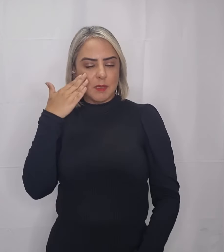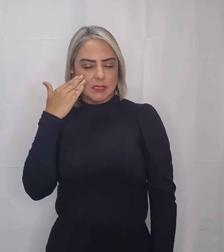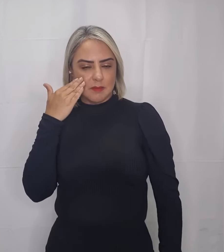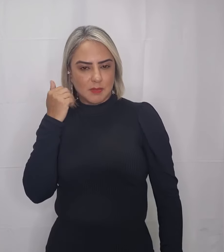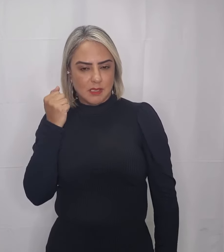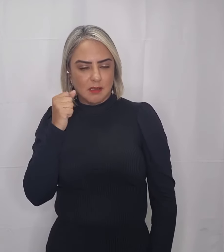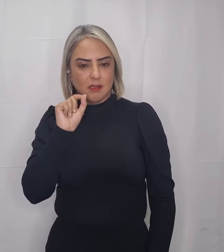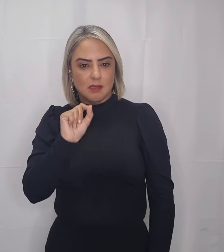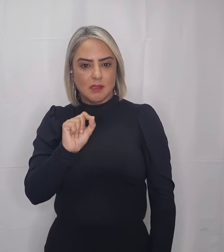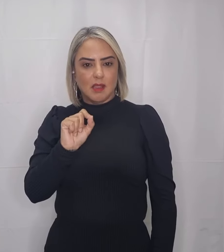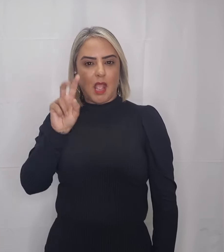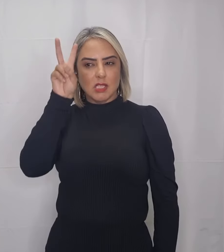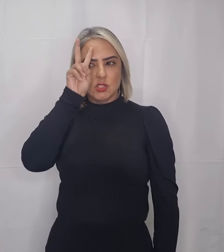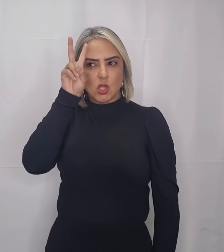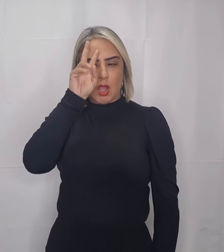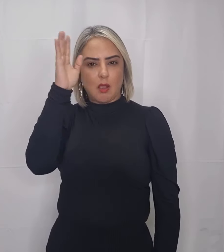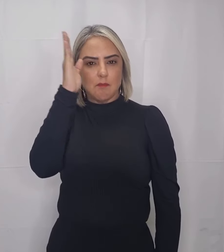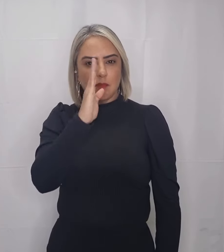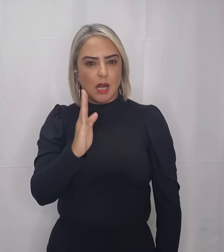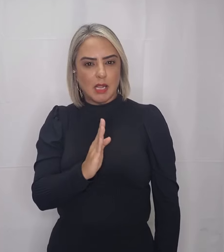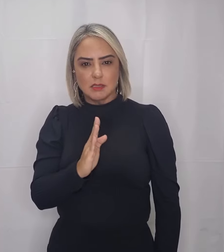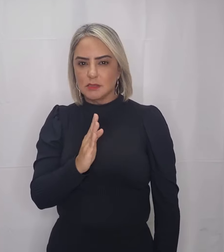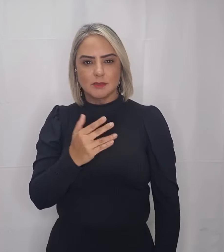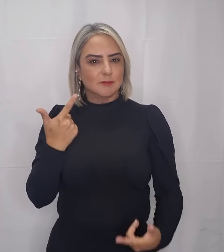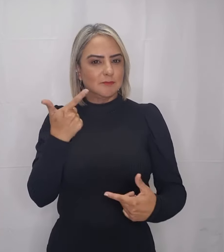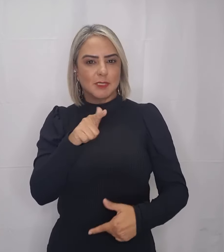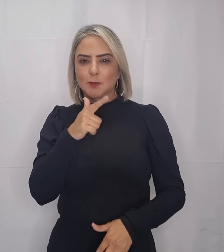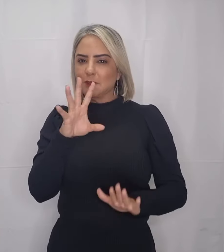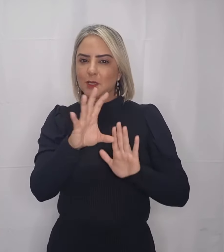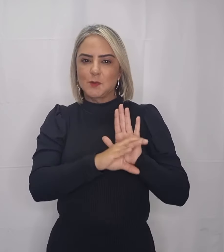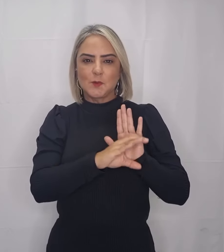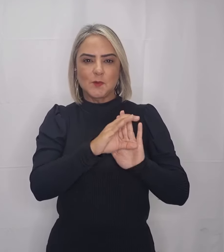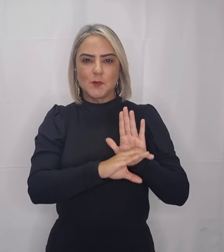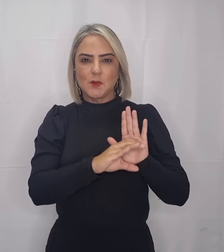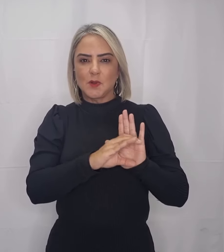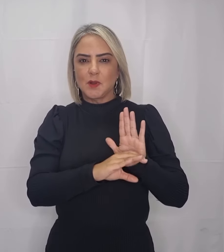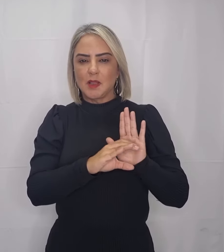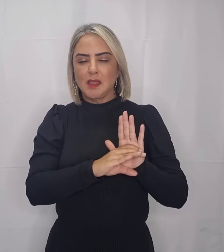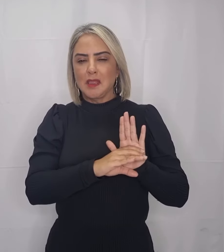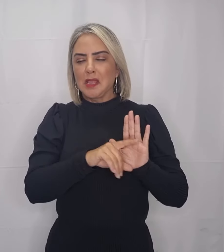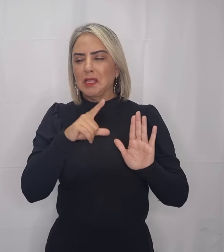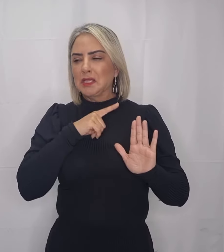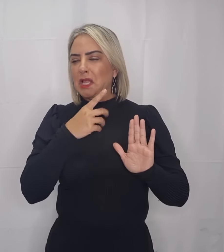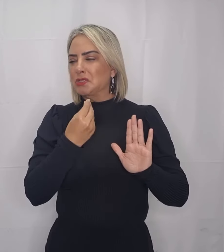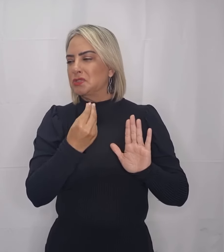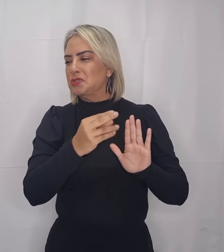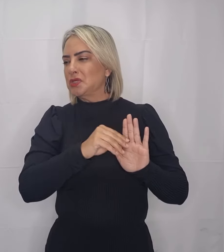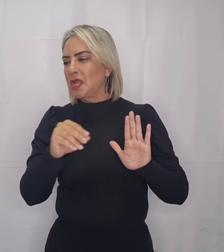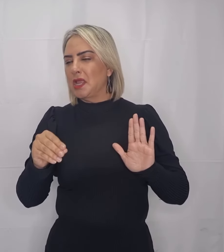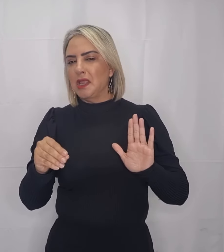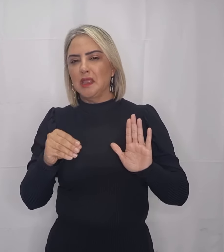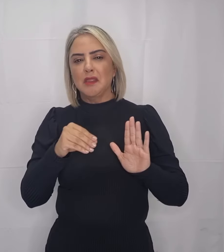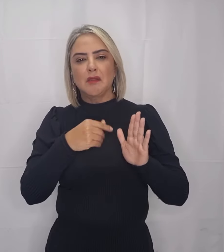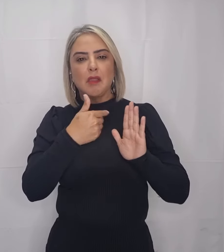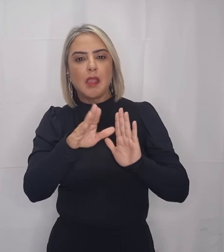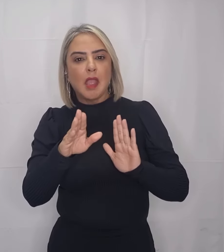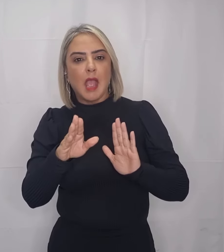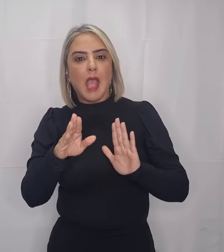História do Brasil não aparece no currículo repleto de menções ao marketing e